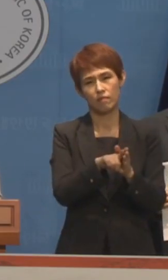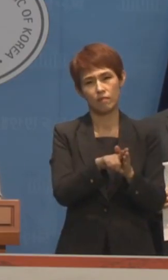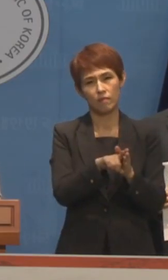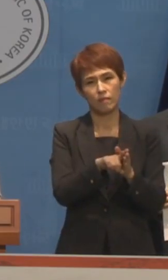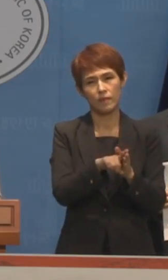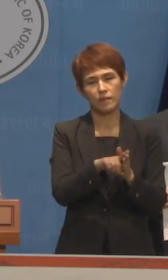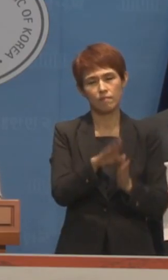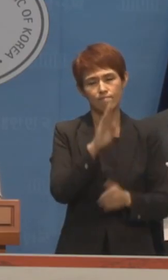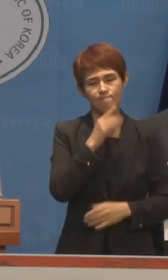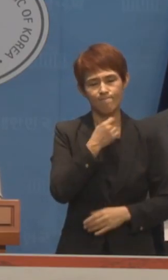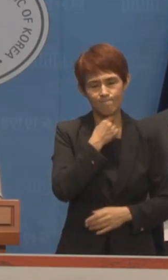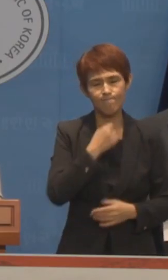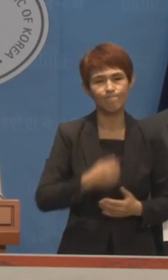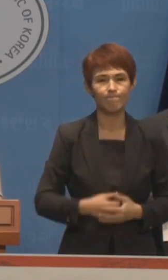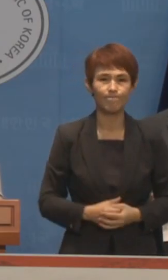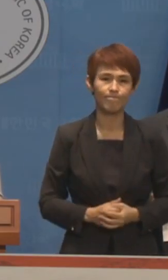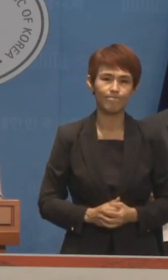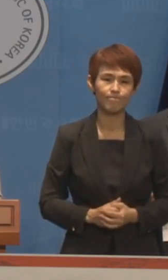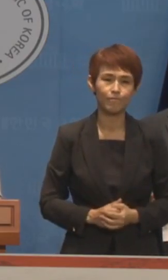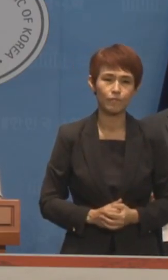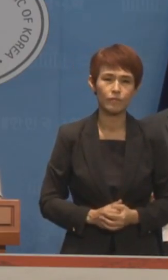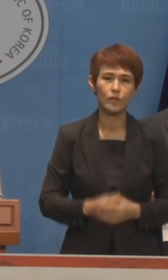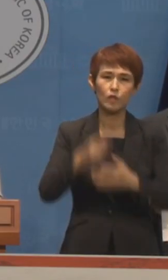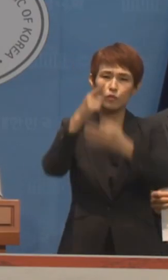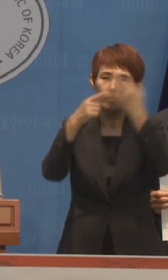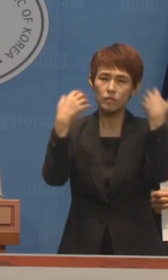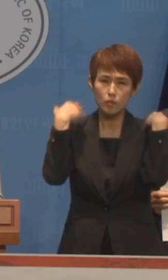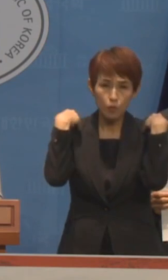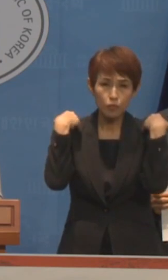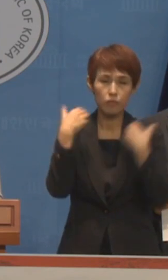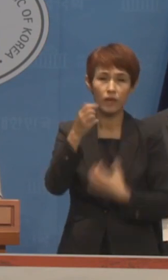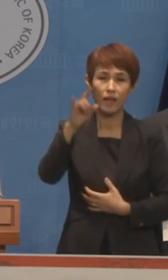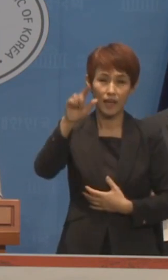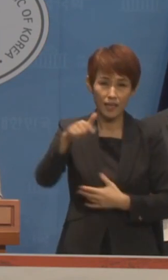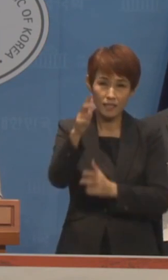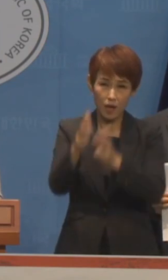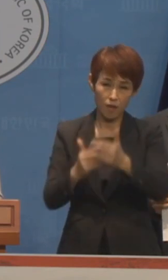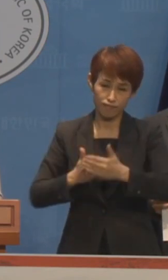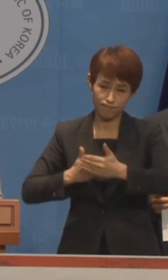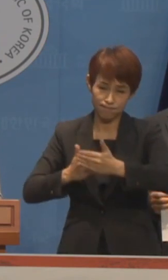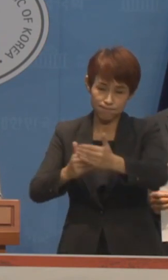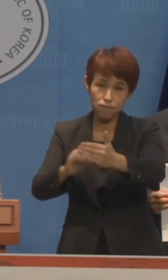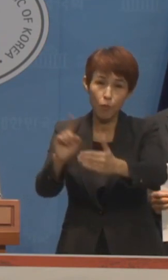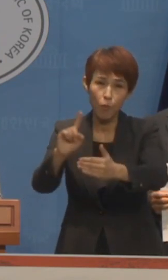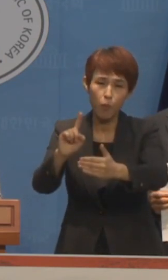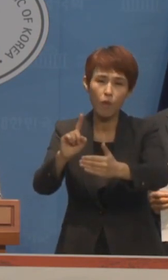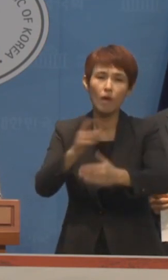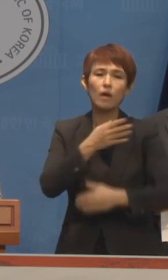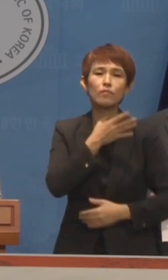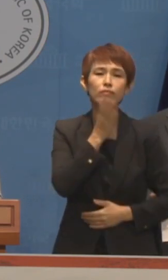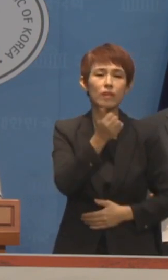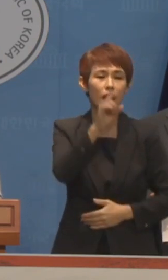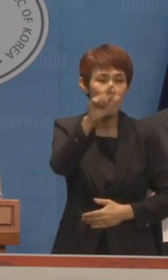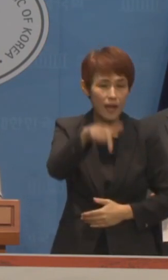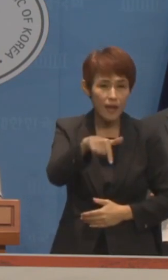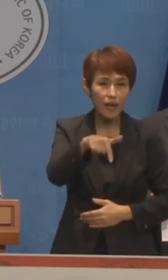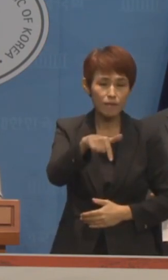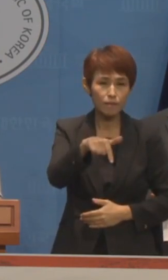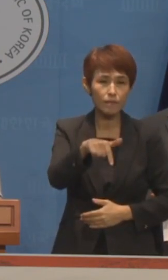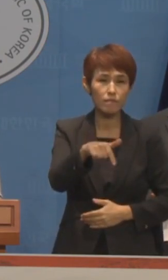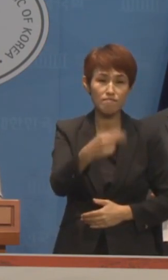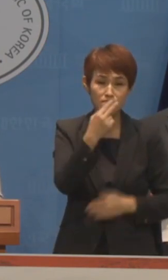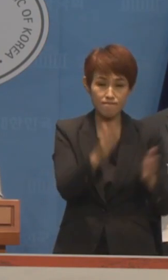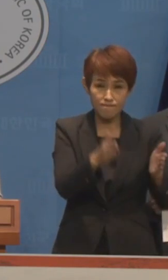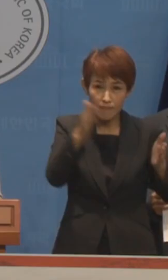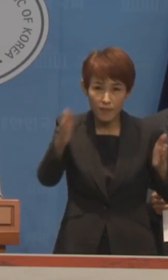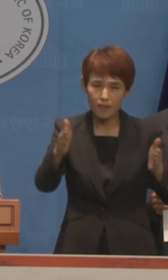있기를 바랍니다. 윤석열 정부와 핵산업계가 강행하고 있는 노후 핵발전소의 수명 연장을 지금